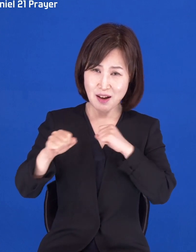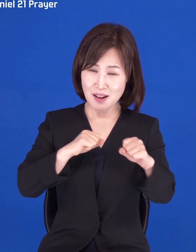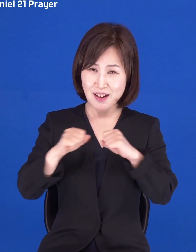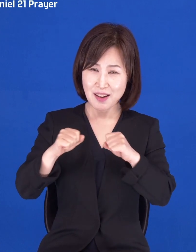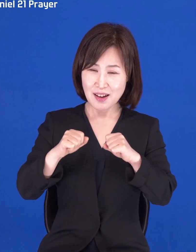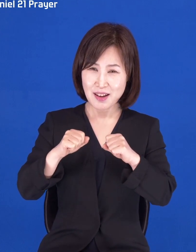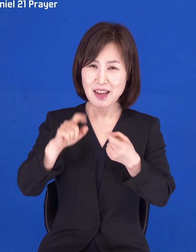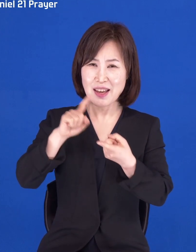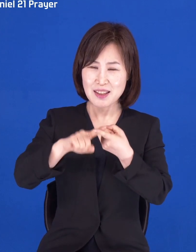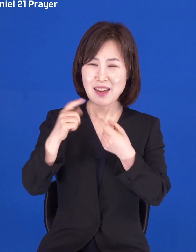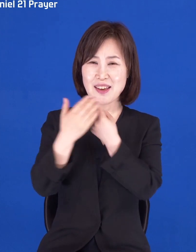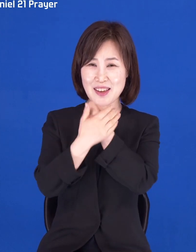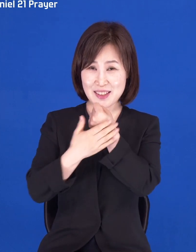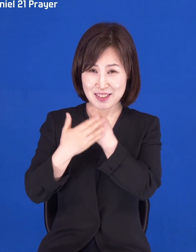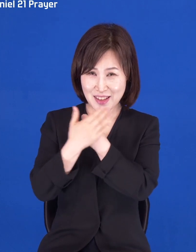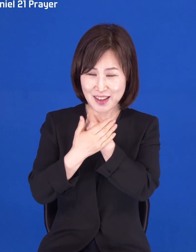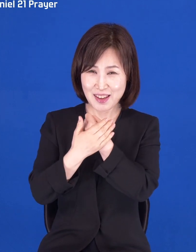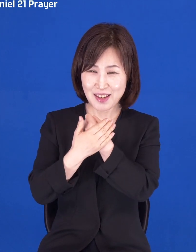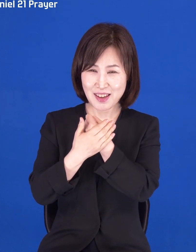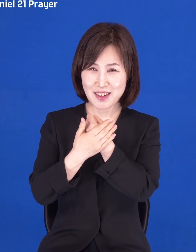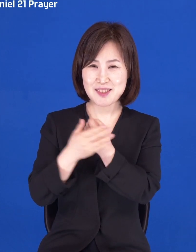나누려고 합니다.